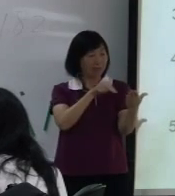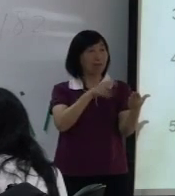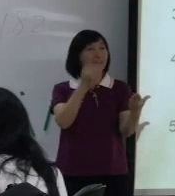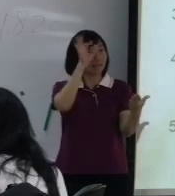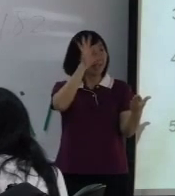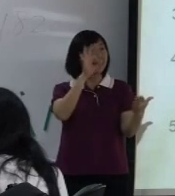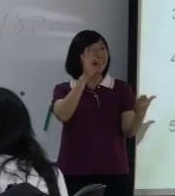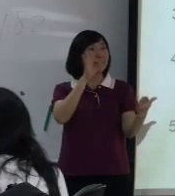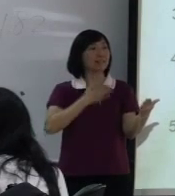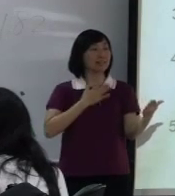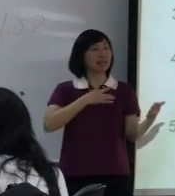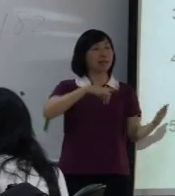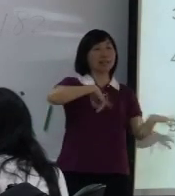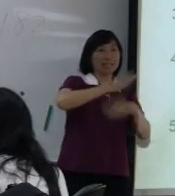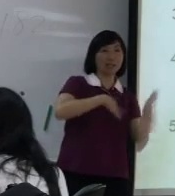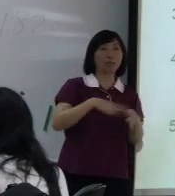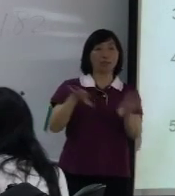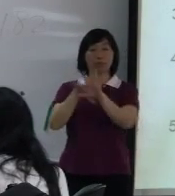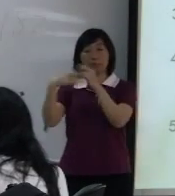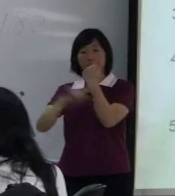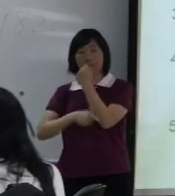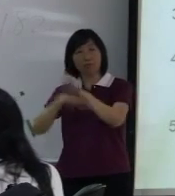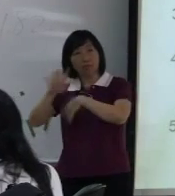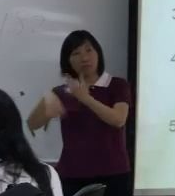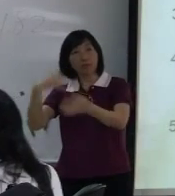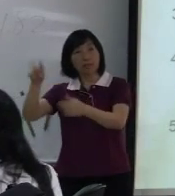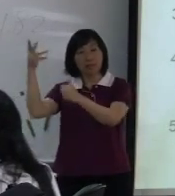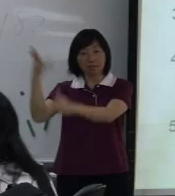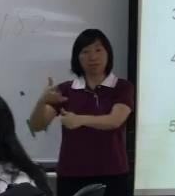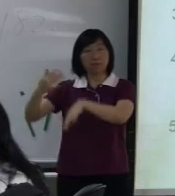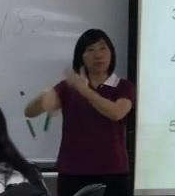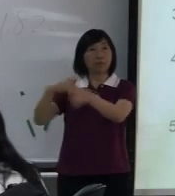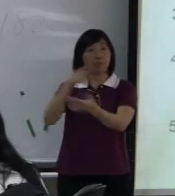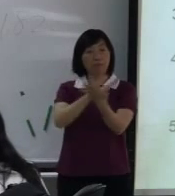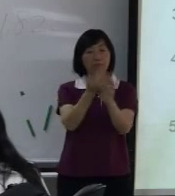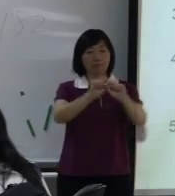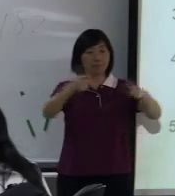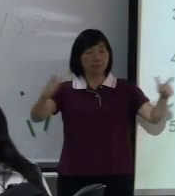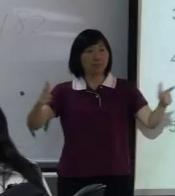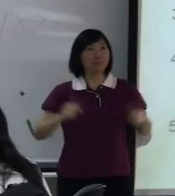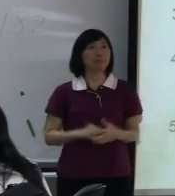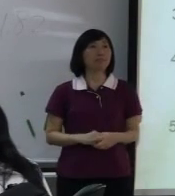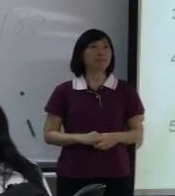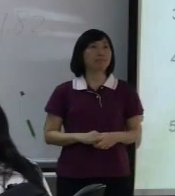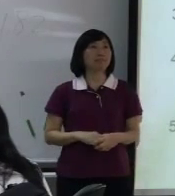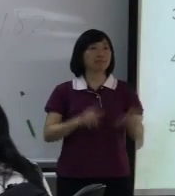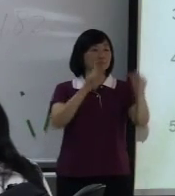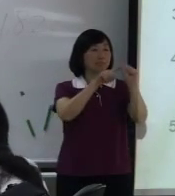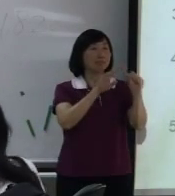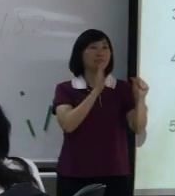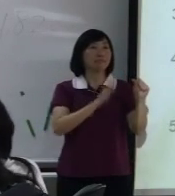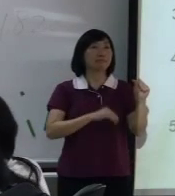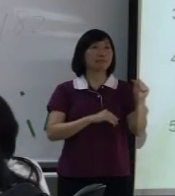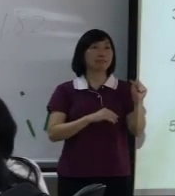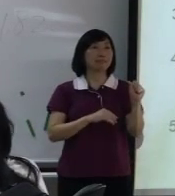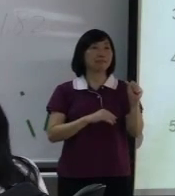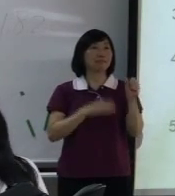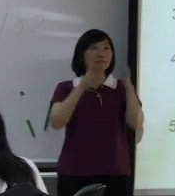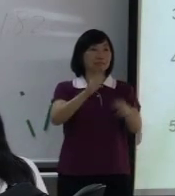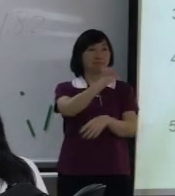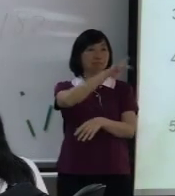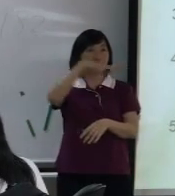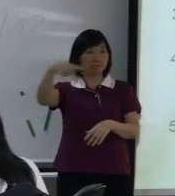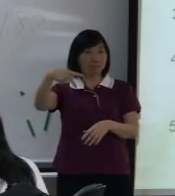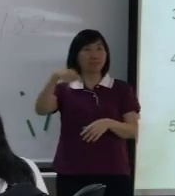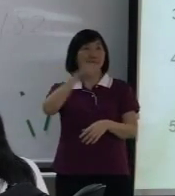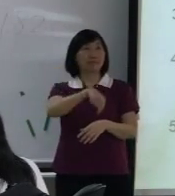然手语、文法手语、传统习惯性手语的各种不同打法。五，预期开发建制 APP